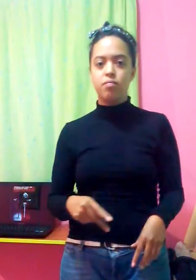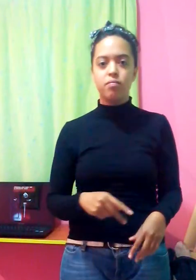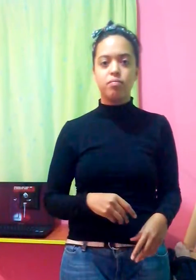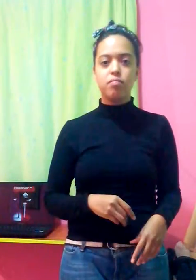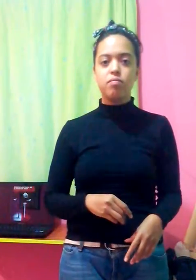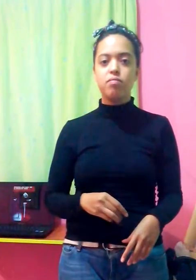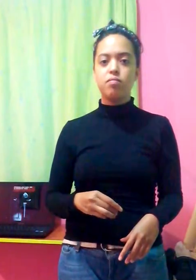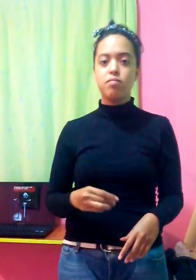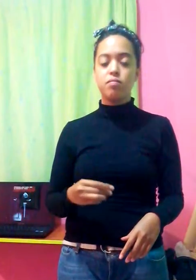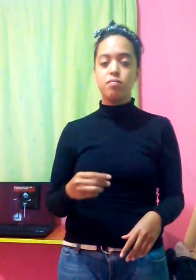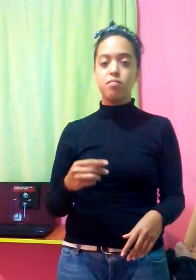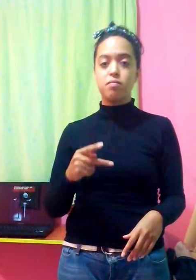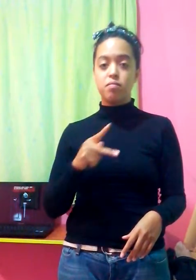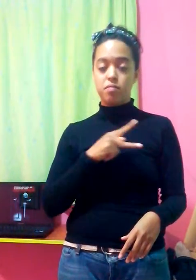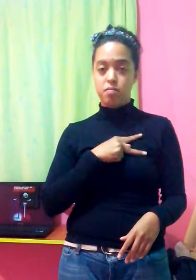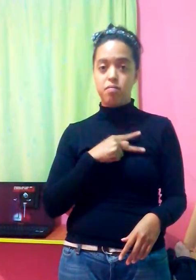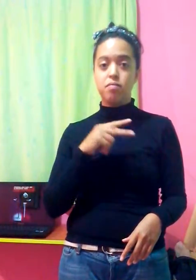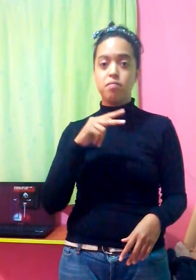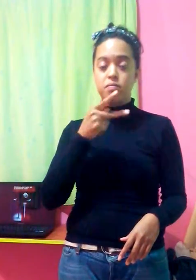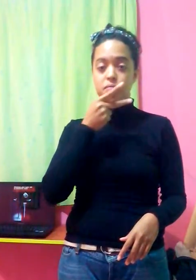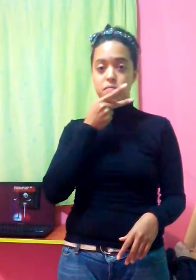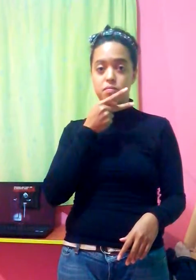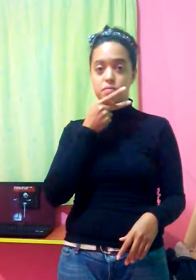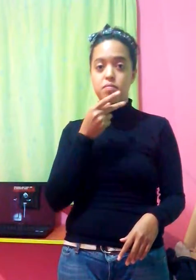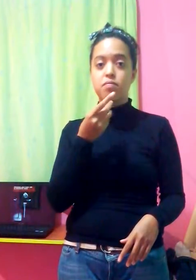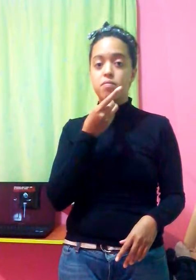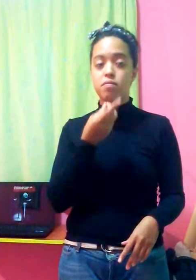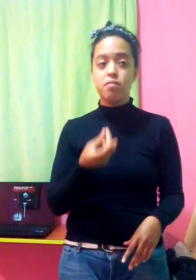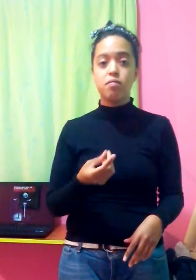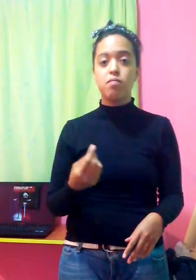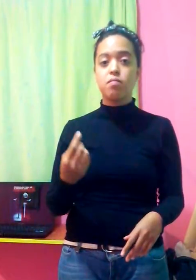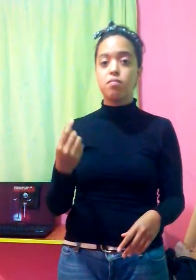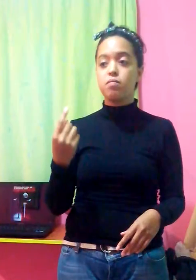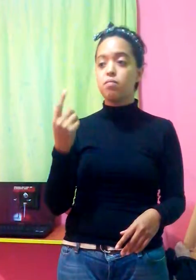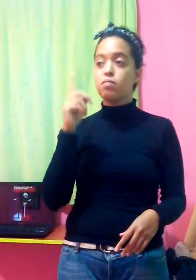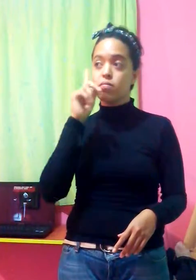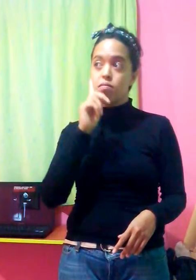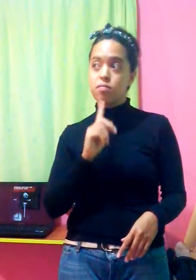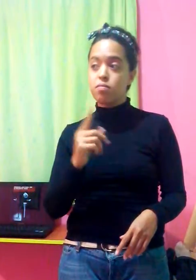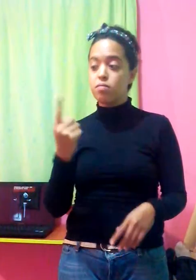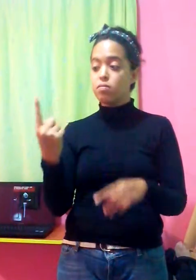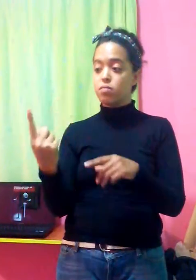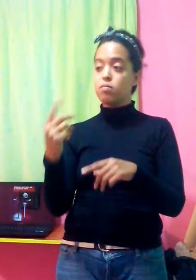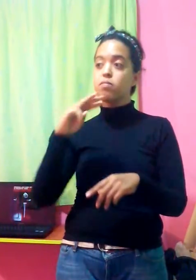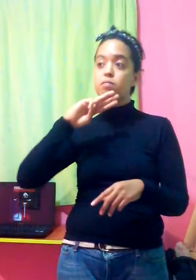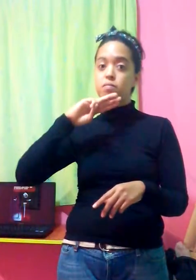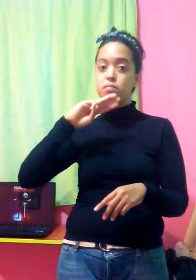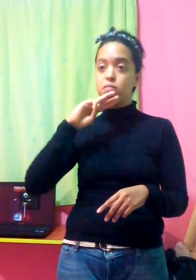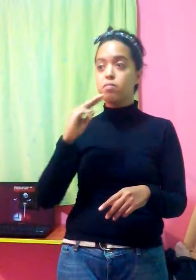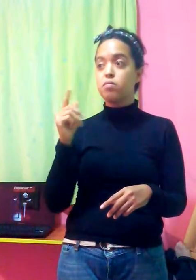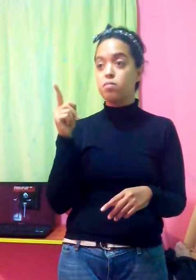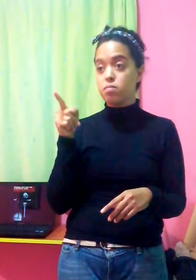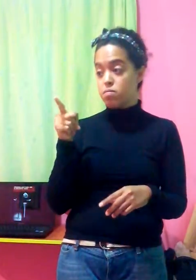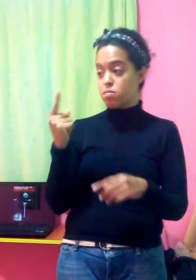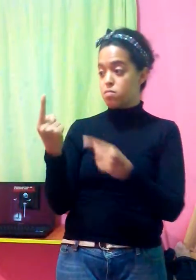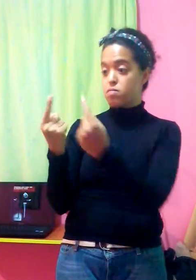digas. ¿O quién manda aquí? Usted manda, usted diga. Pero la que mandaba era mamá. ¿Me dejan contar